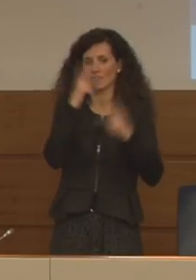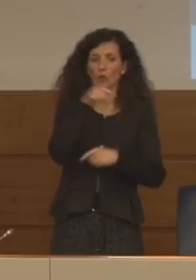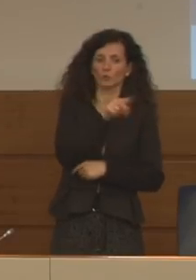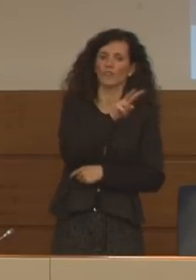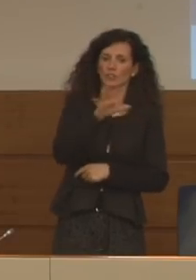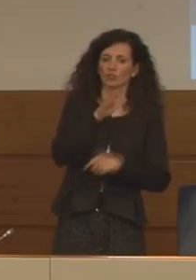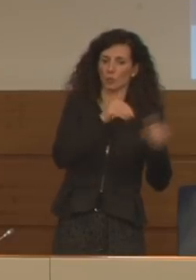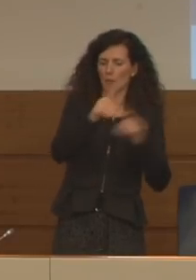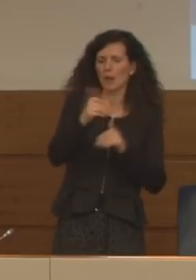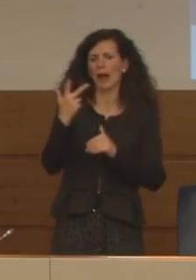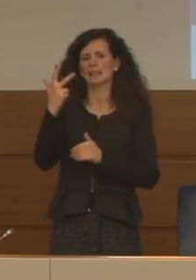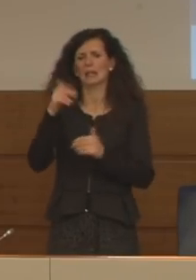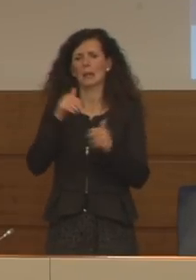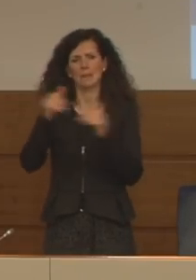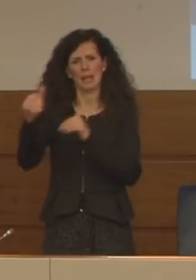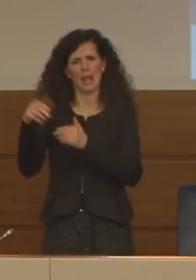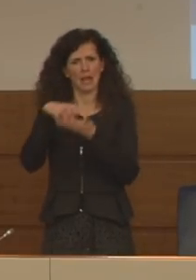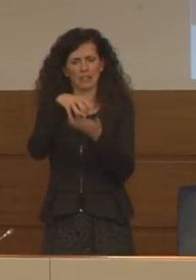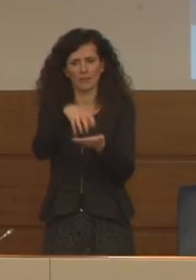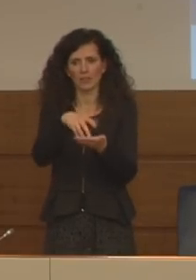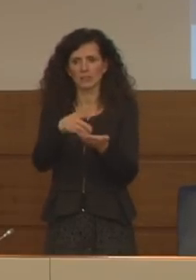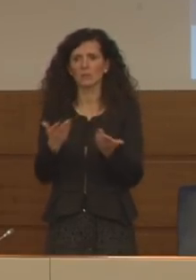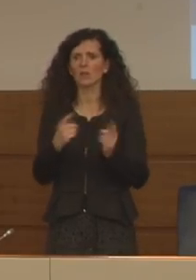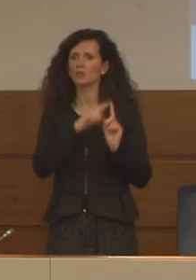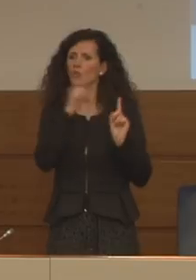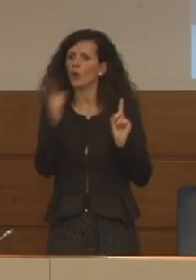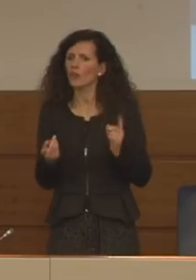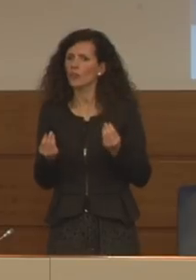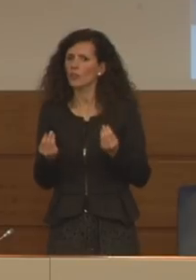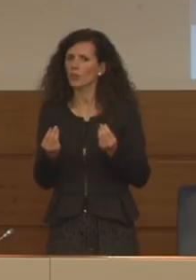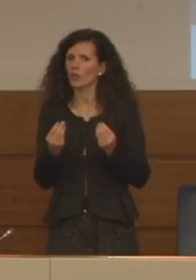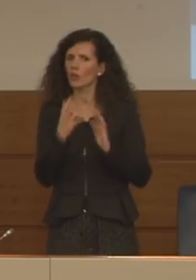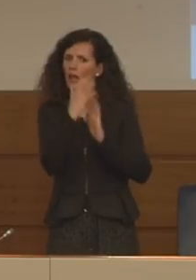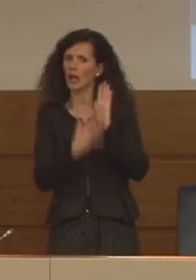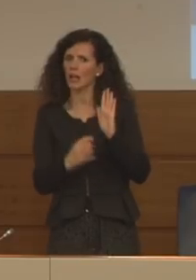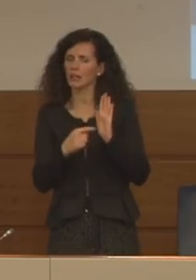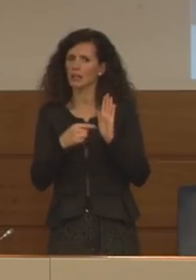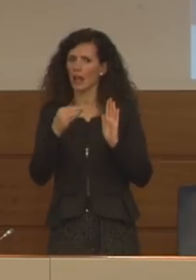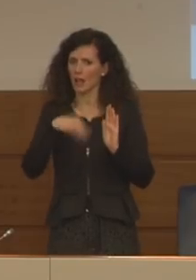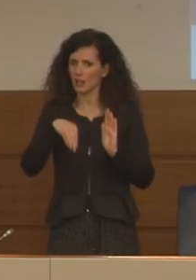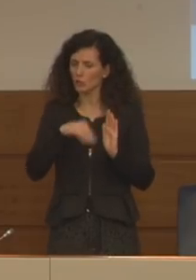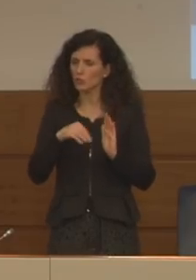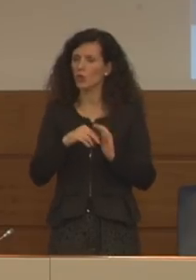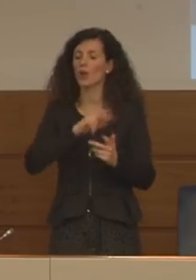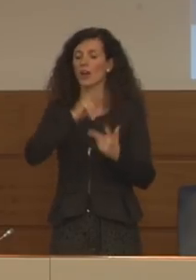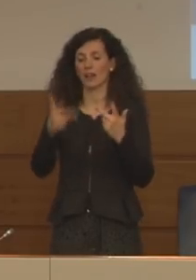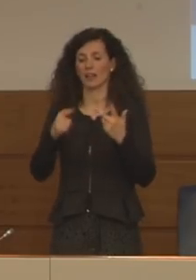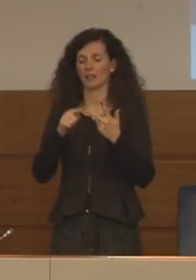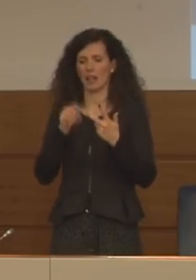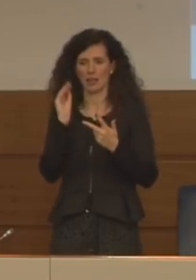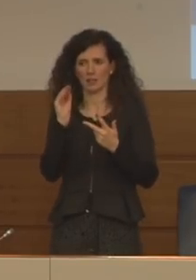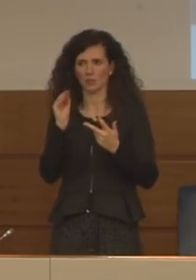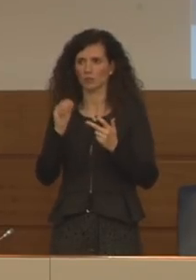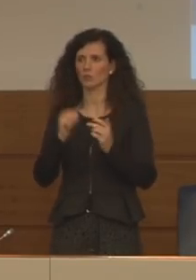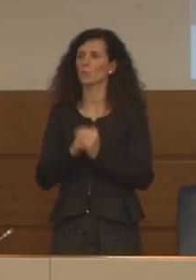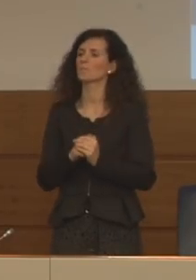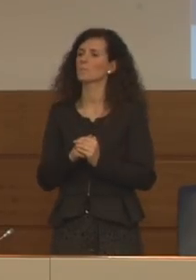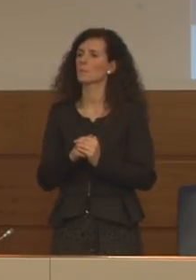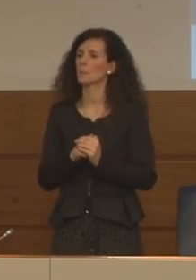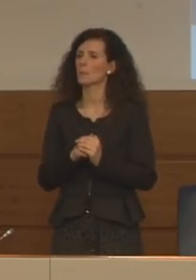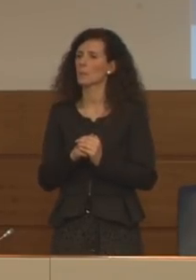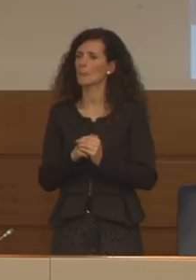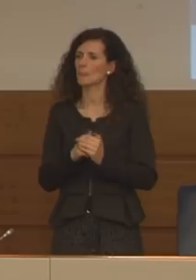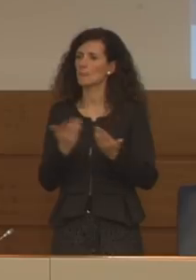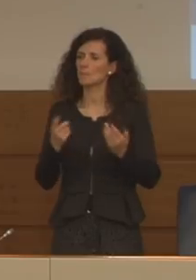bene così e lo prendiamo per buono e infine una terza cosa i moduli oggi sono cambiati e nei moduli i